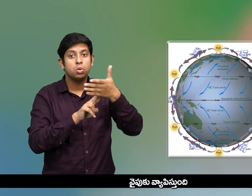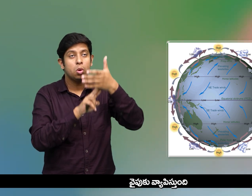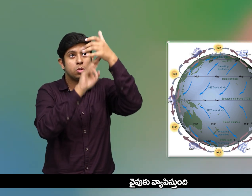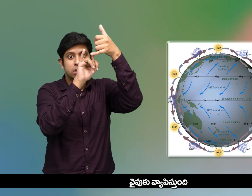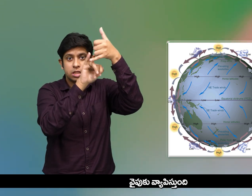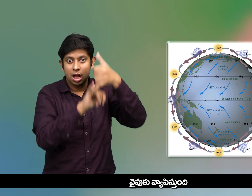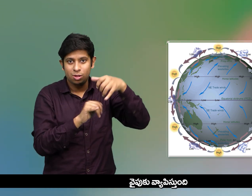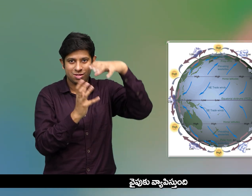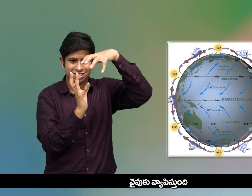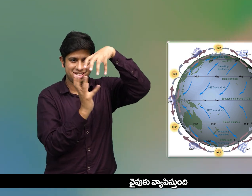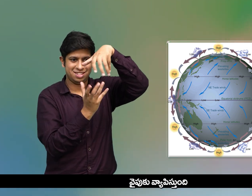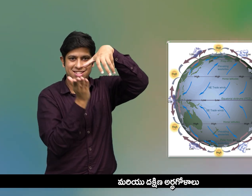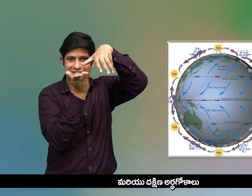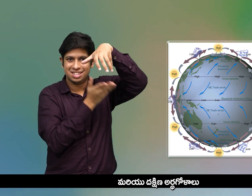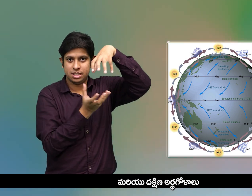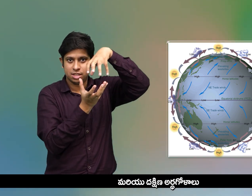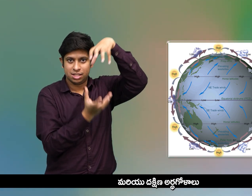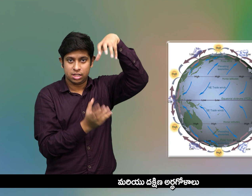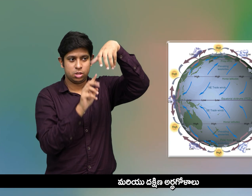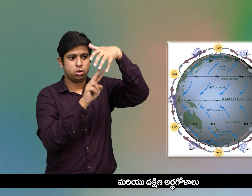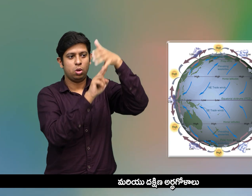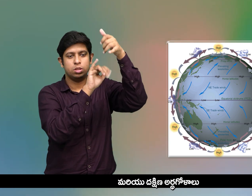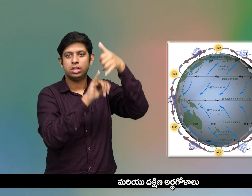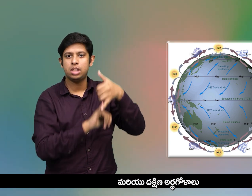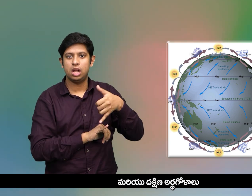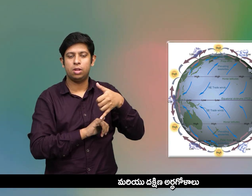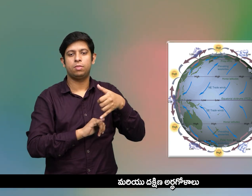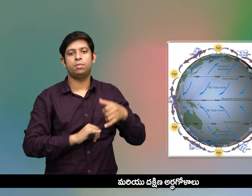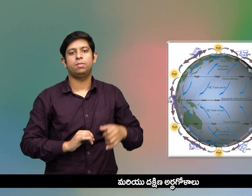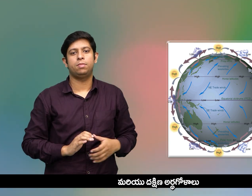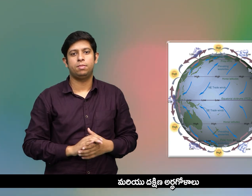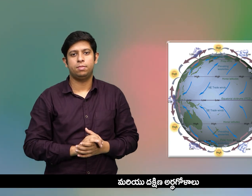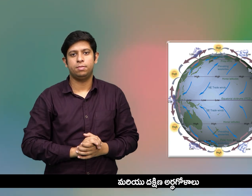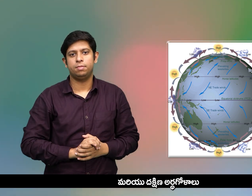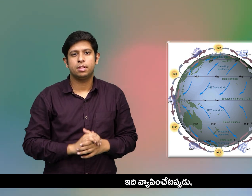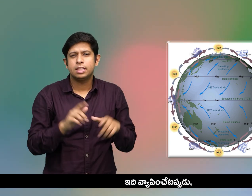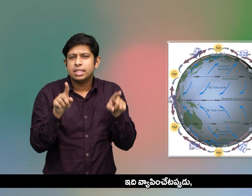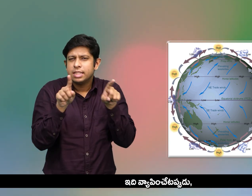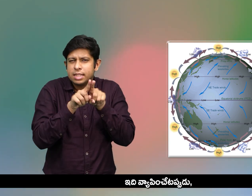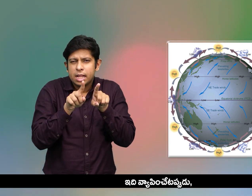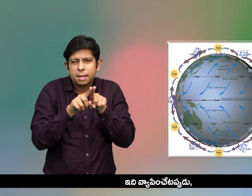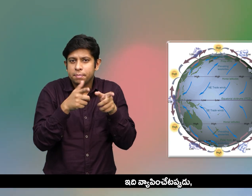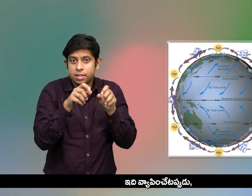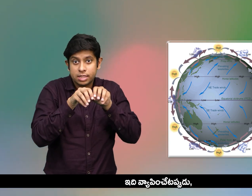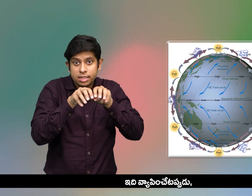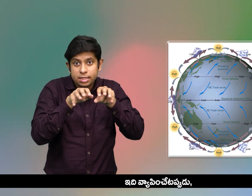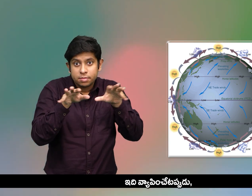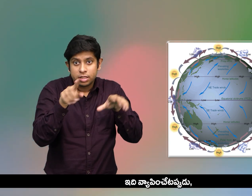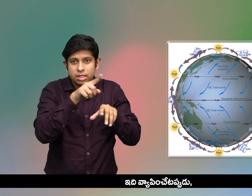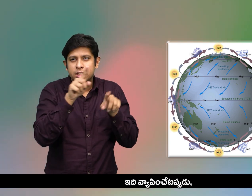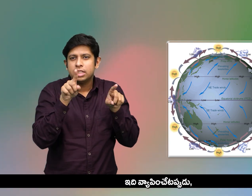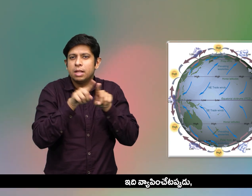వైపుకు వ్యాపిస్తుంది మరియు దక్షిణ అర్ధగోళాలు ఇది వ్యాపించేటప్పుడు